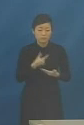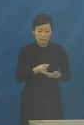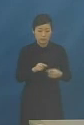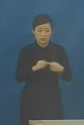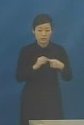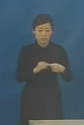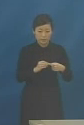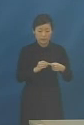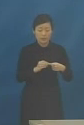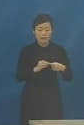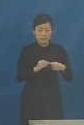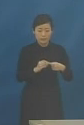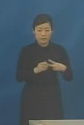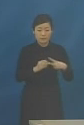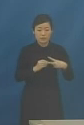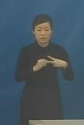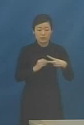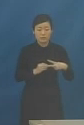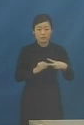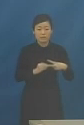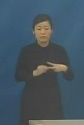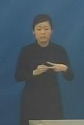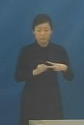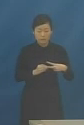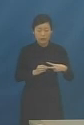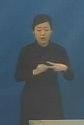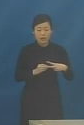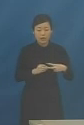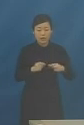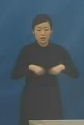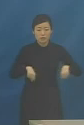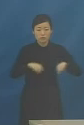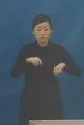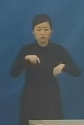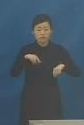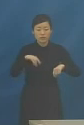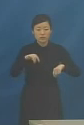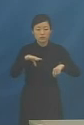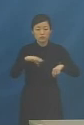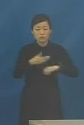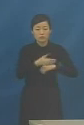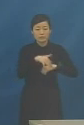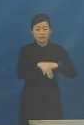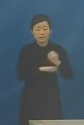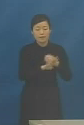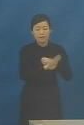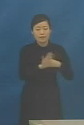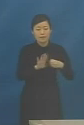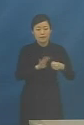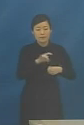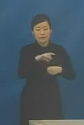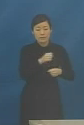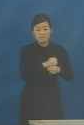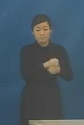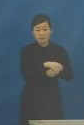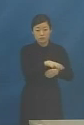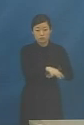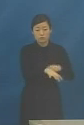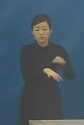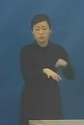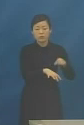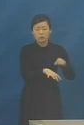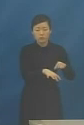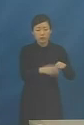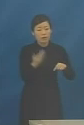からもう一つはの冒頭知事お話しされましたの中国電力の島根原発についてなんですがと22日に